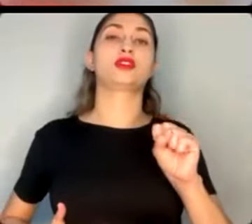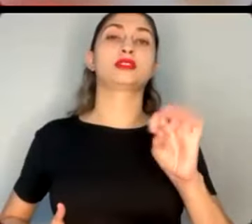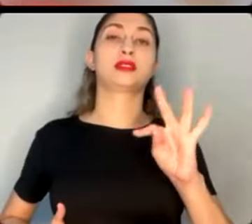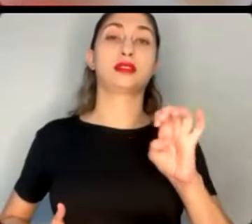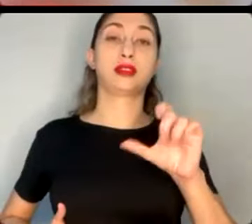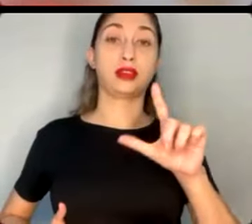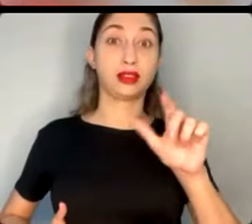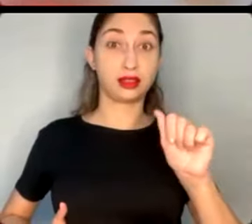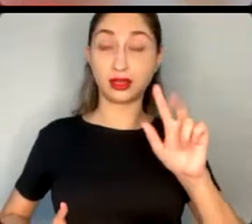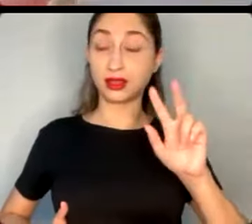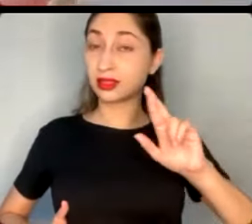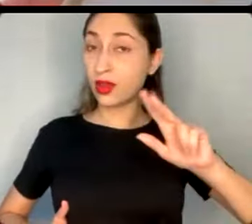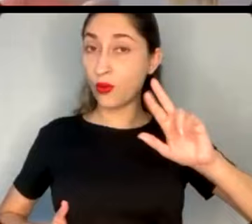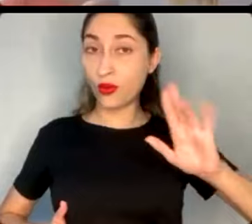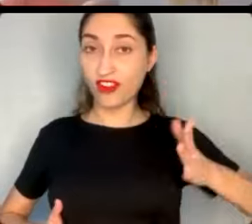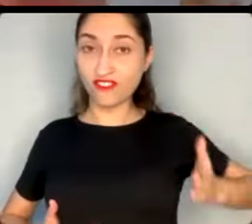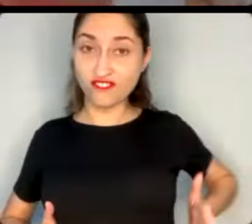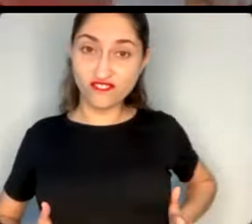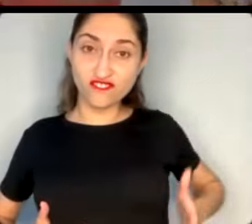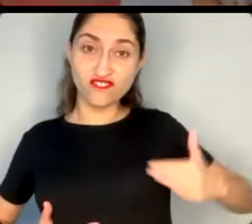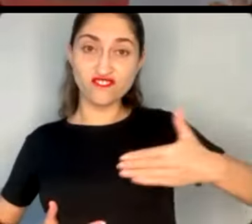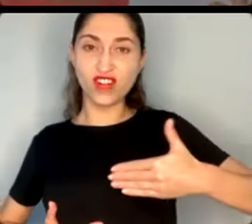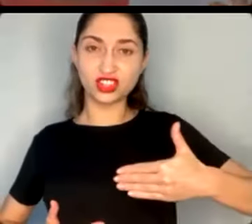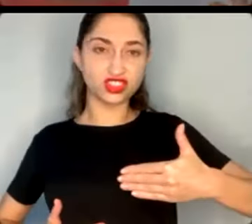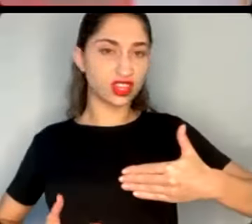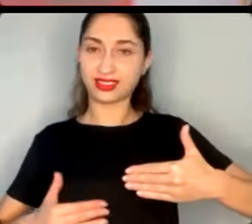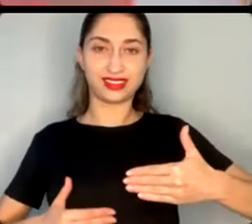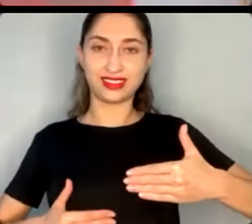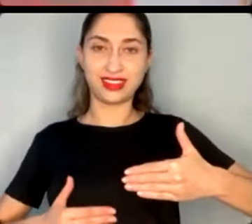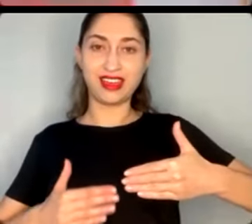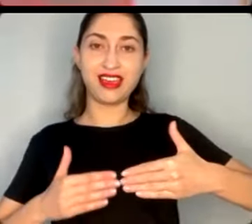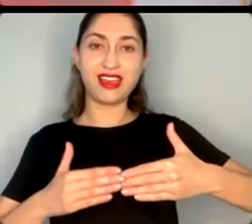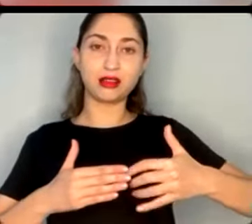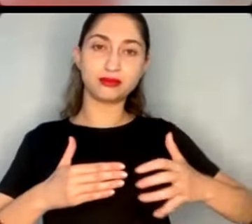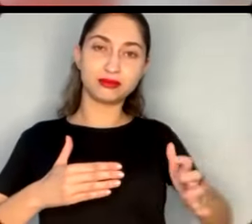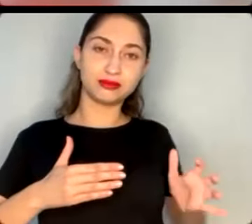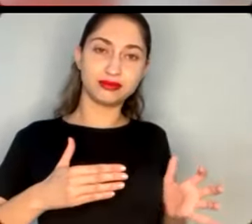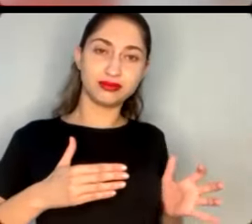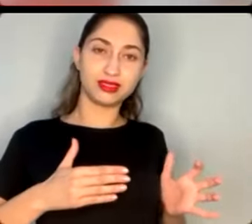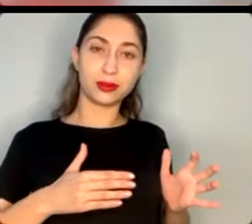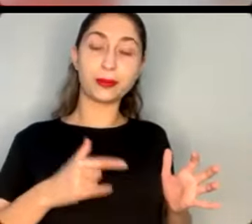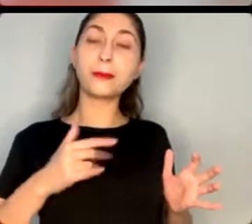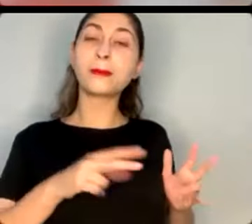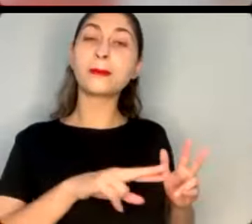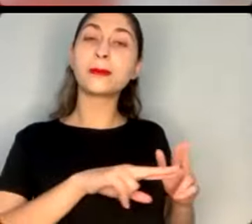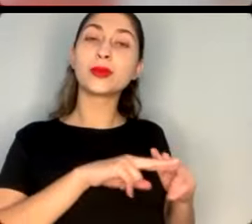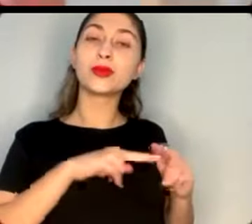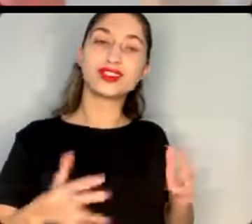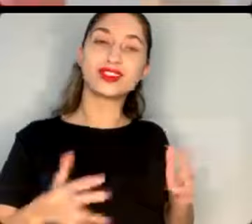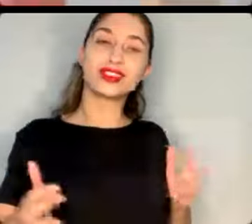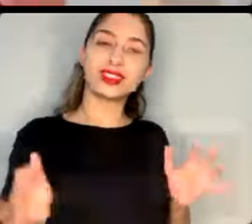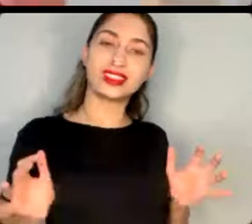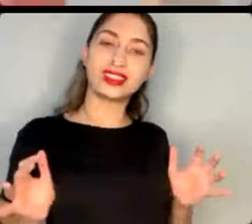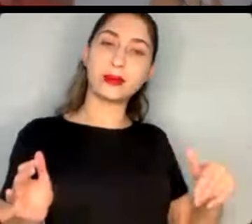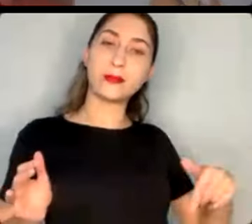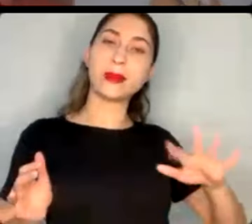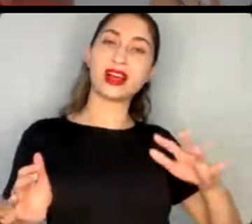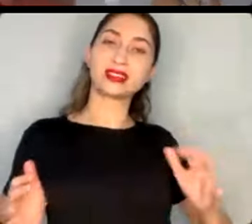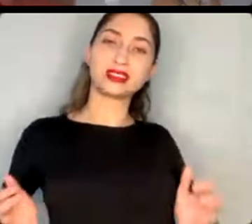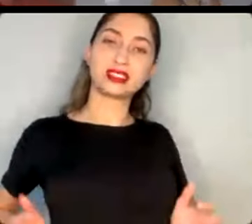do externo, mas elas ficam mais livres, por isso que elas são chamadas de costelas flutuantes. Então, a